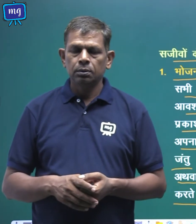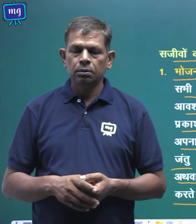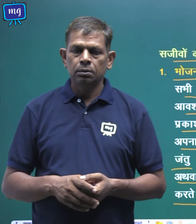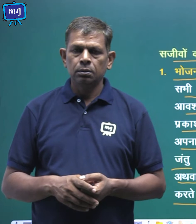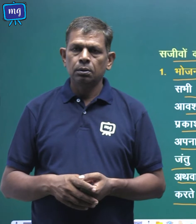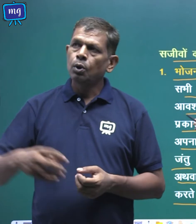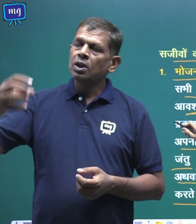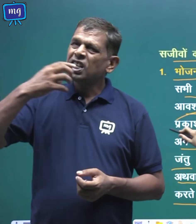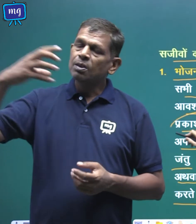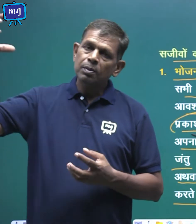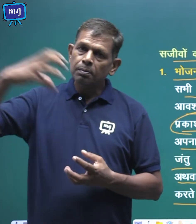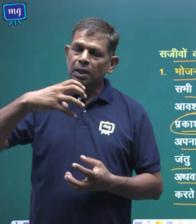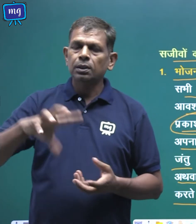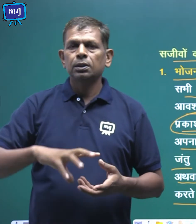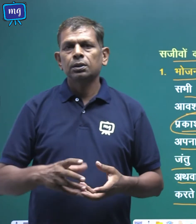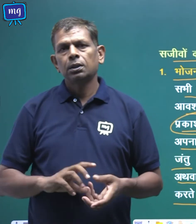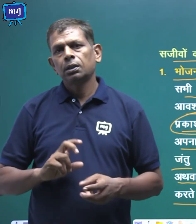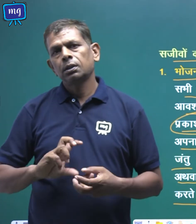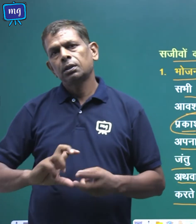प्रकाश संश्लेषण क्रिया द्वारा,